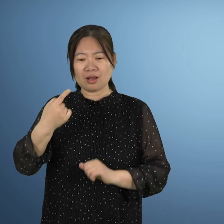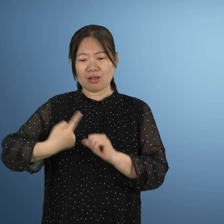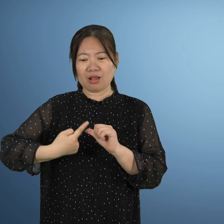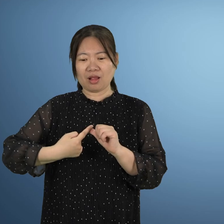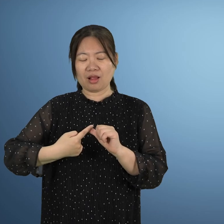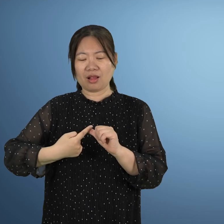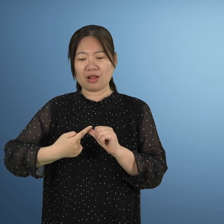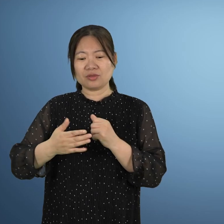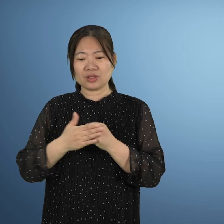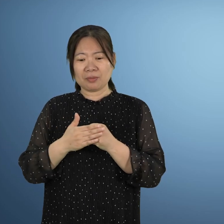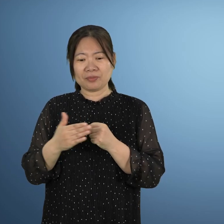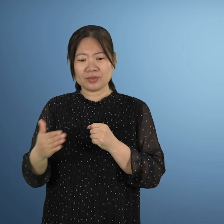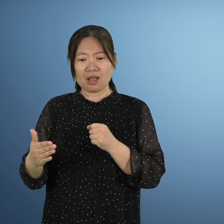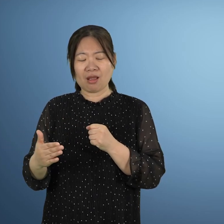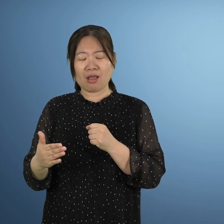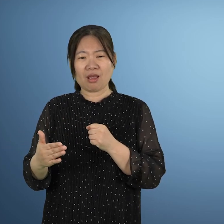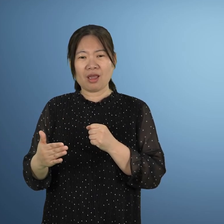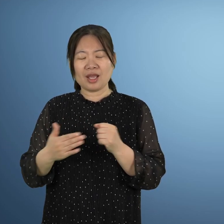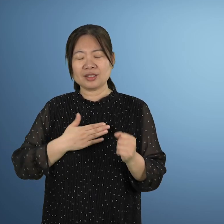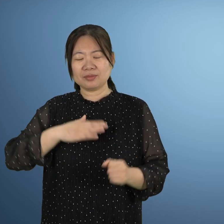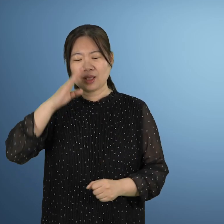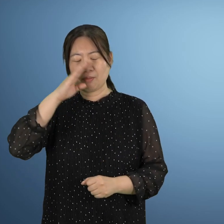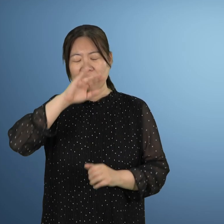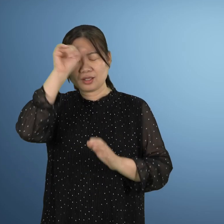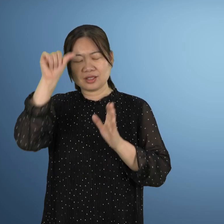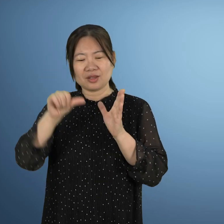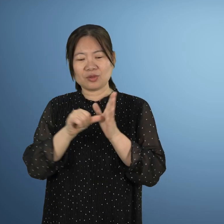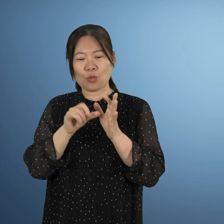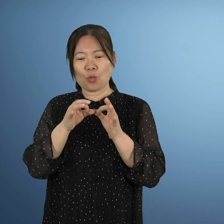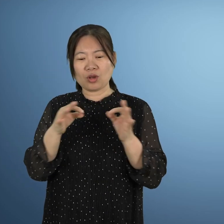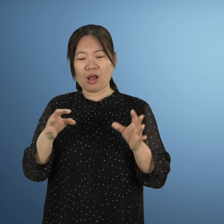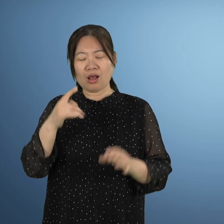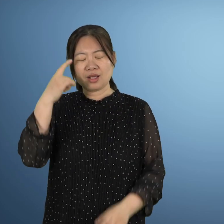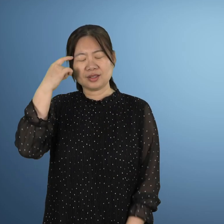기분이 상하면 거의 일생을 가요.